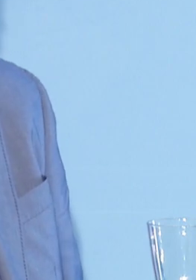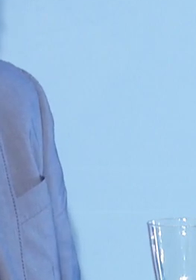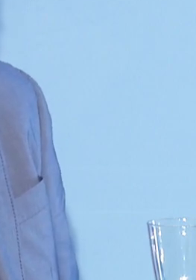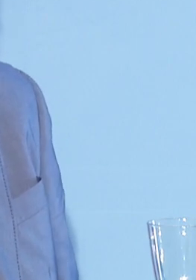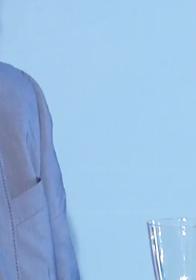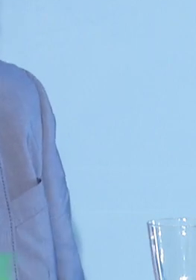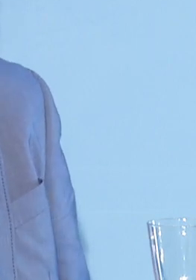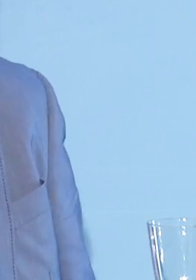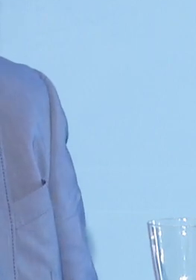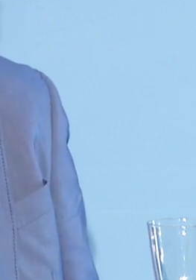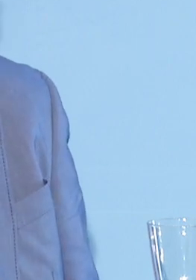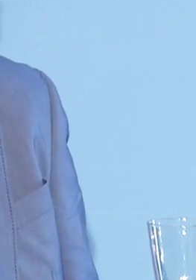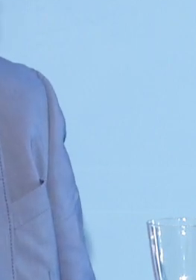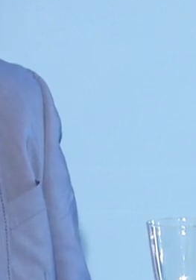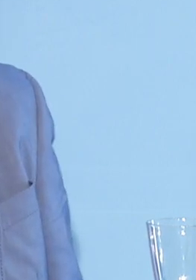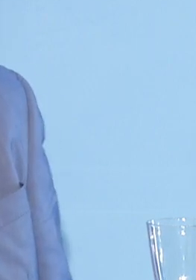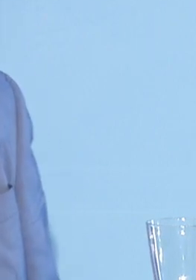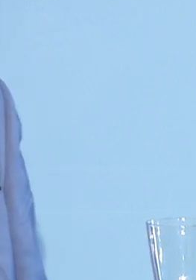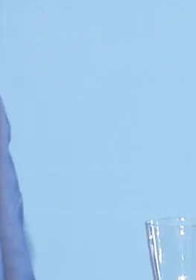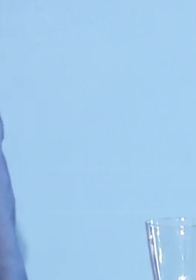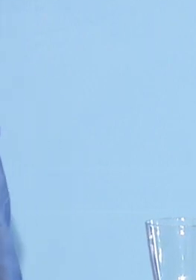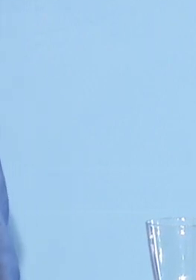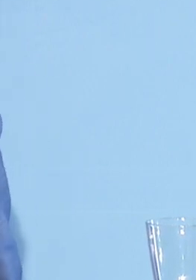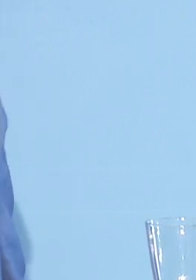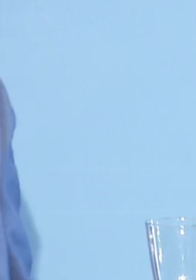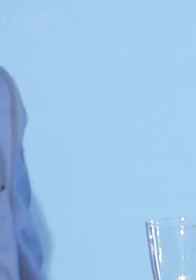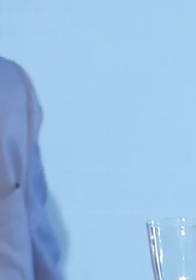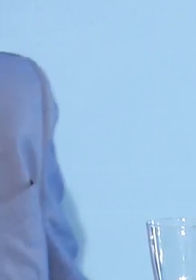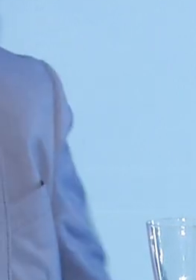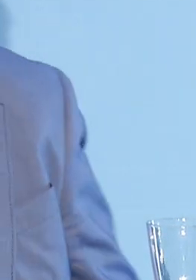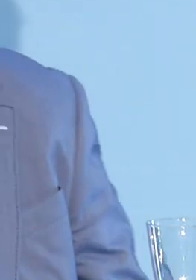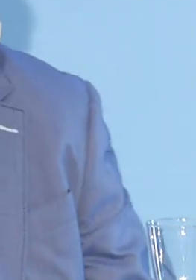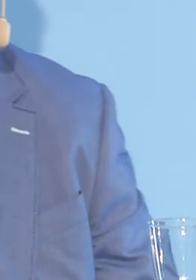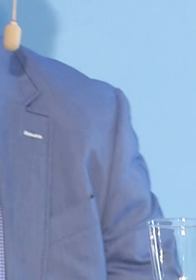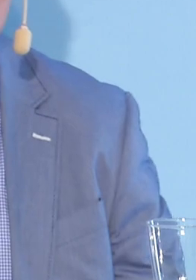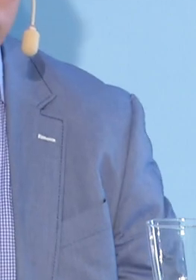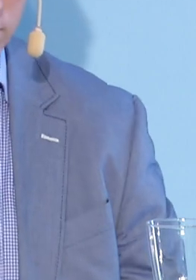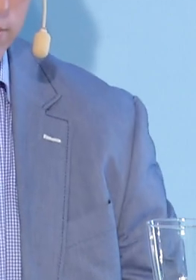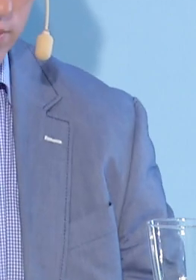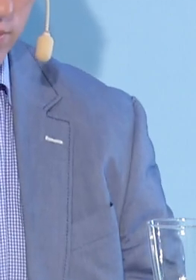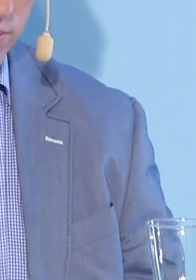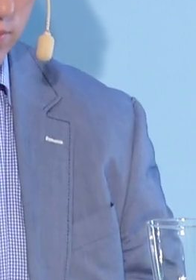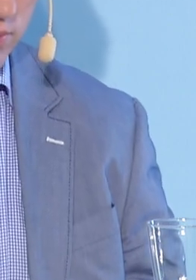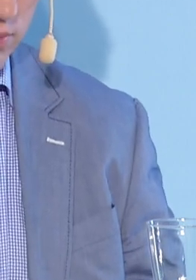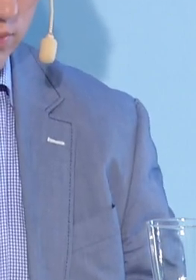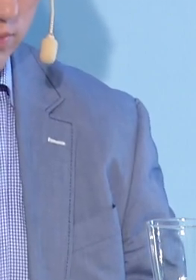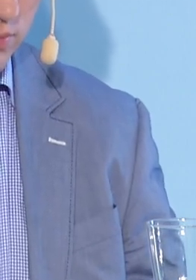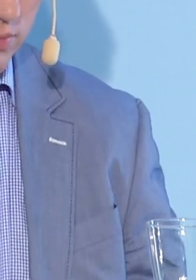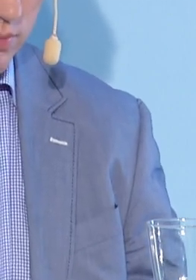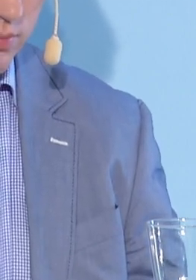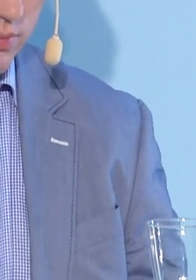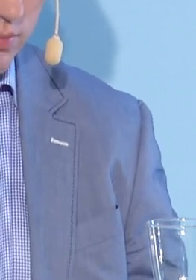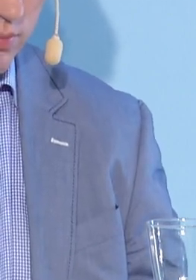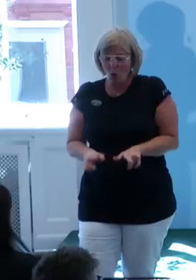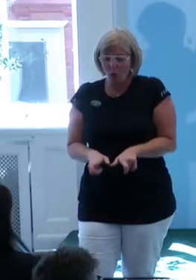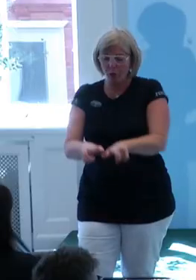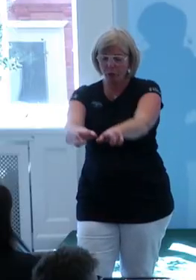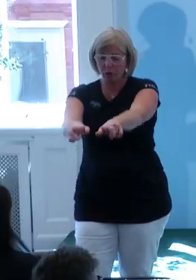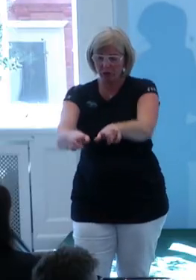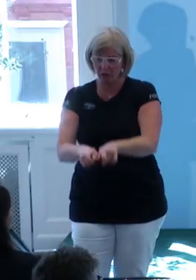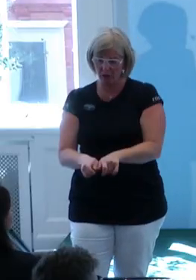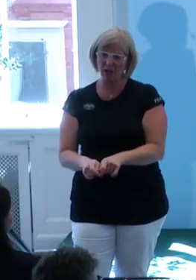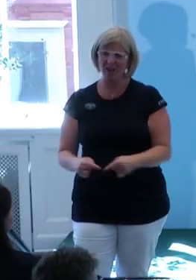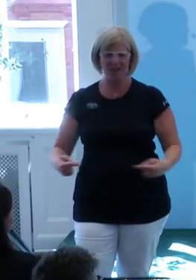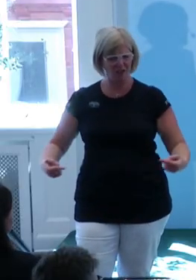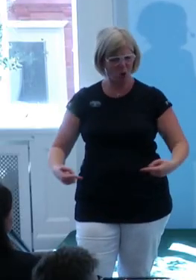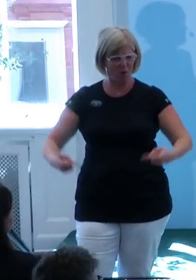ute i kommunerna väldigt ofta är så kallade GC-vägar, alltså gång- och cykelvägar i kombination. Vad består konflikten i? Konflikten